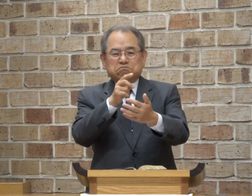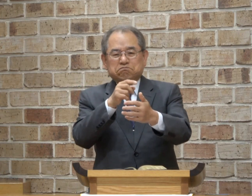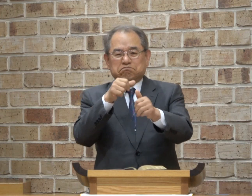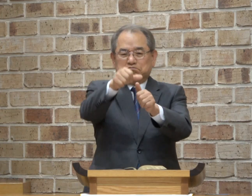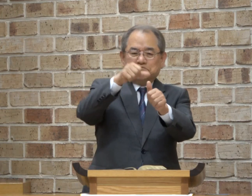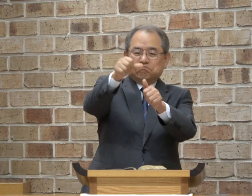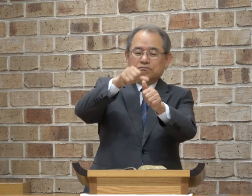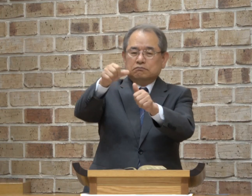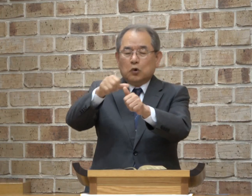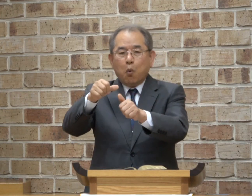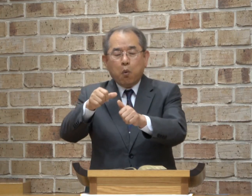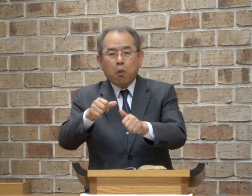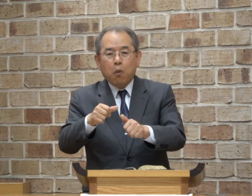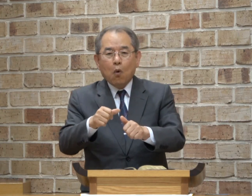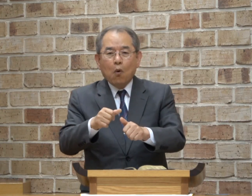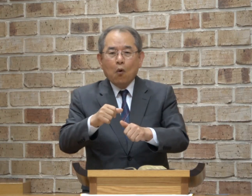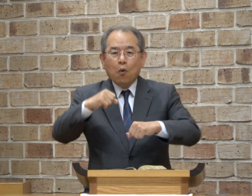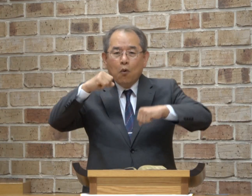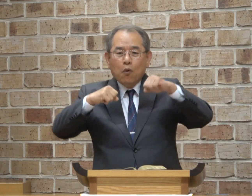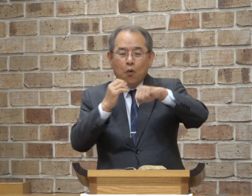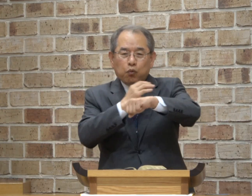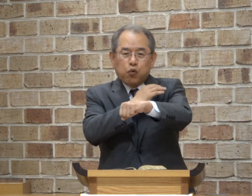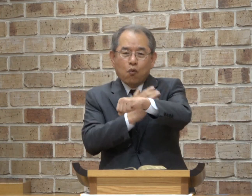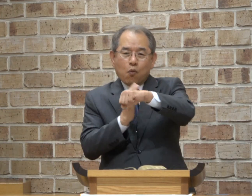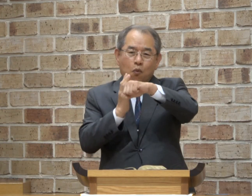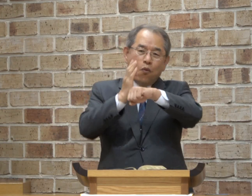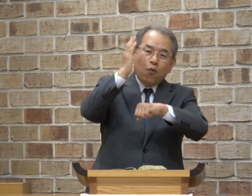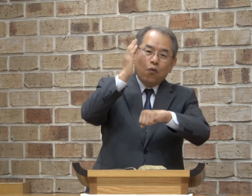또 그것으로 인해 다른 사람에게 비판하고